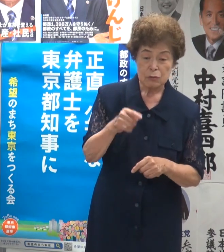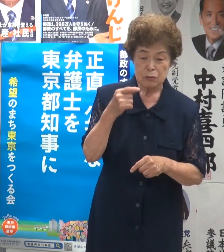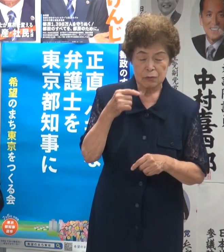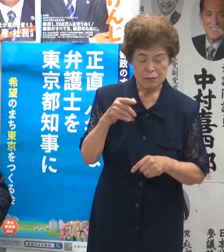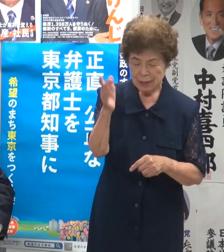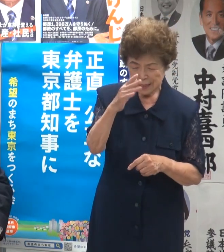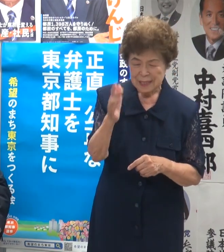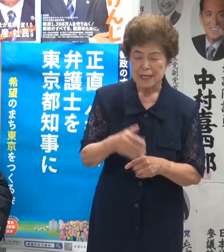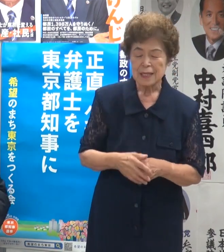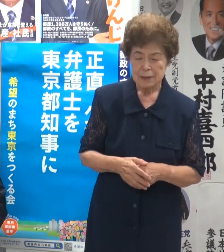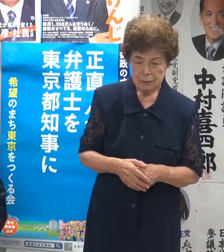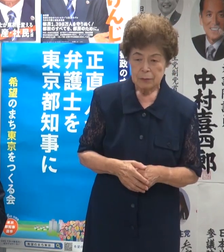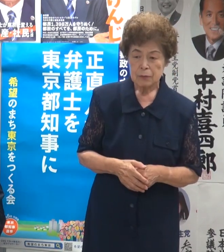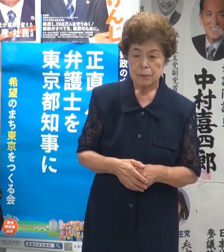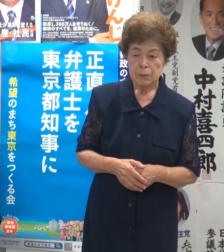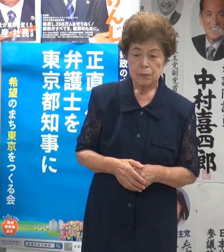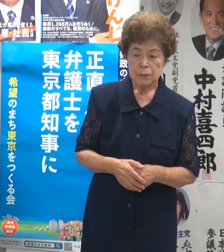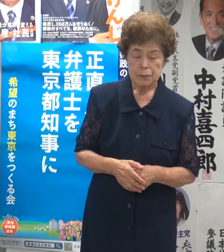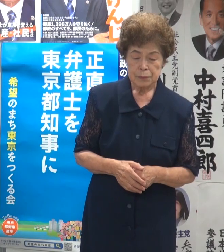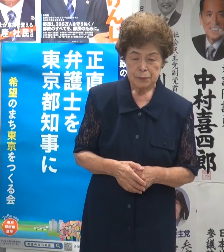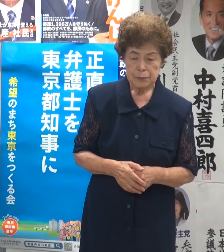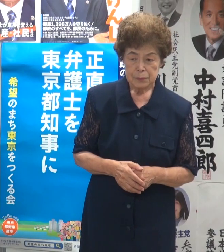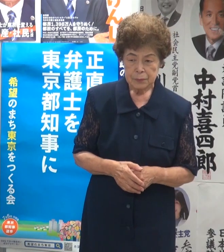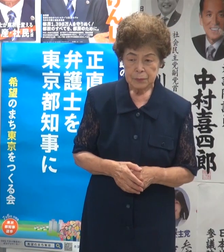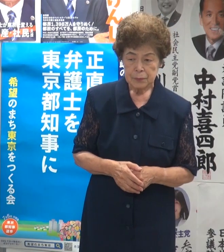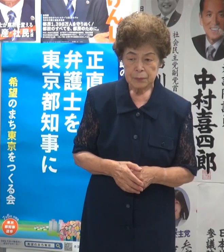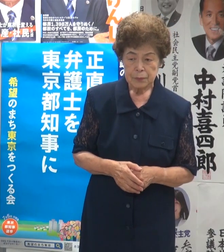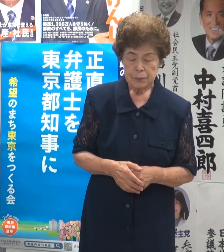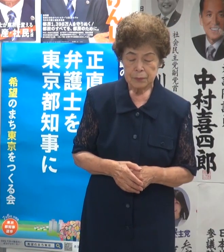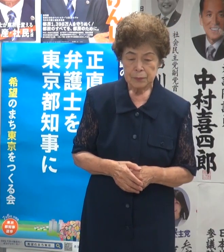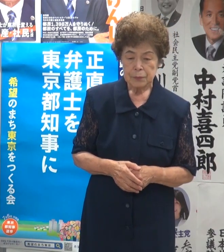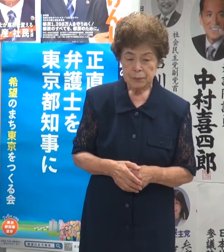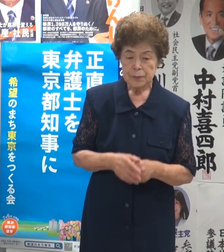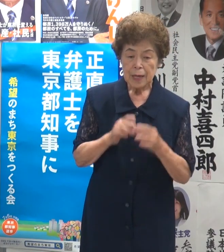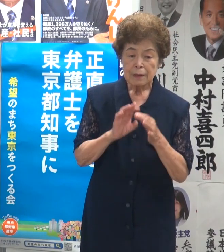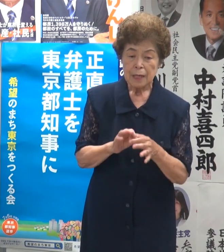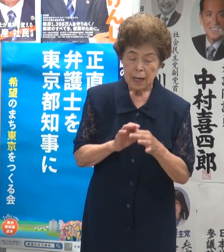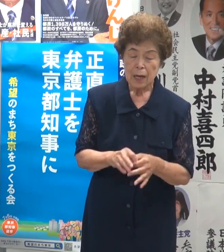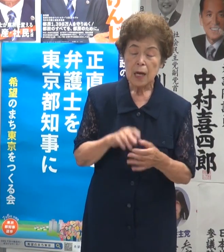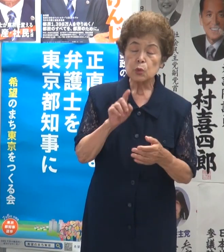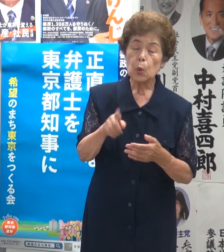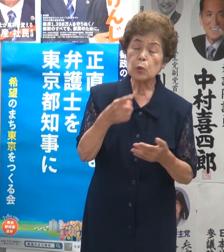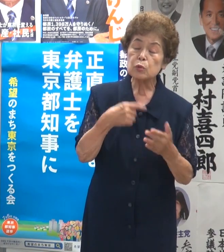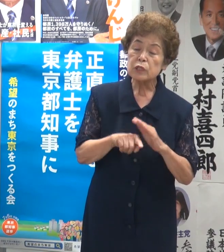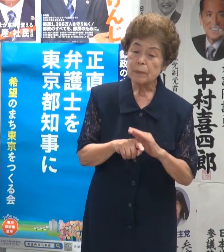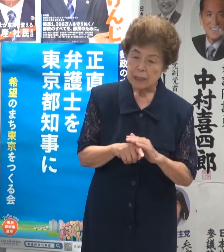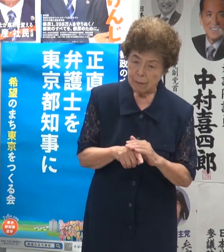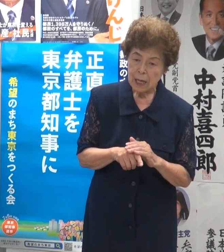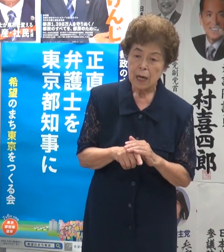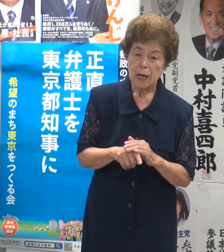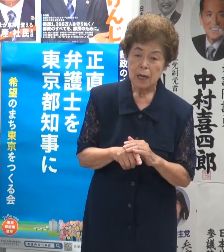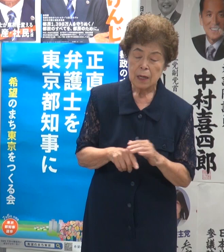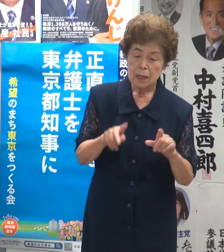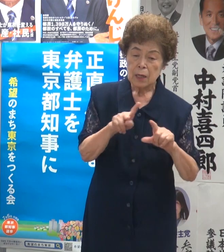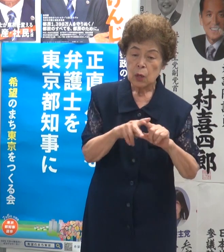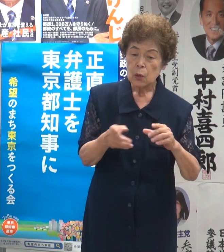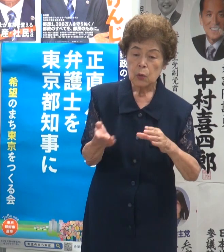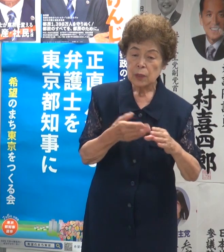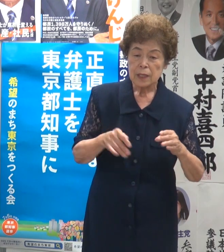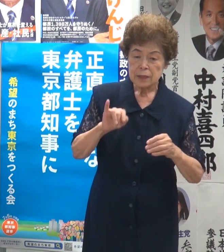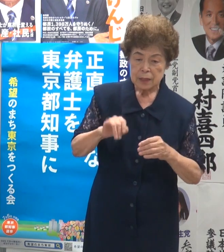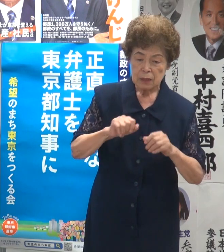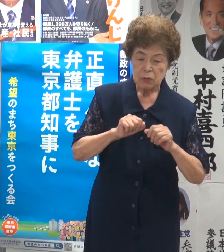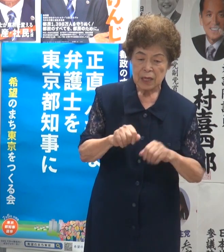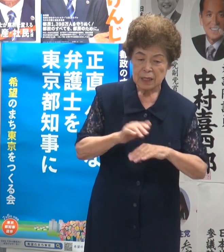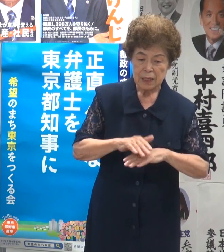人数間違ってるだろうねってツッコミを入れるわけにはいかないですから、だからそういう意味ではあの小池さんのやり方は非常に